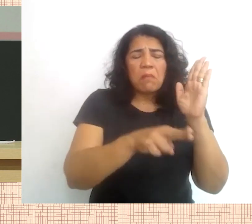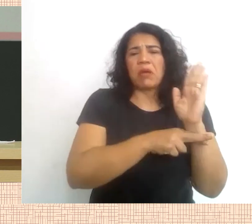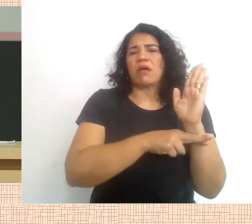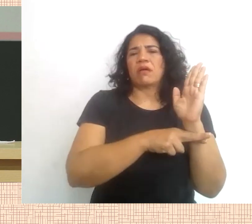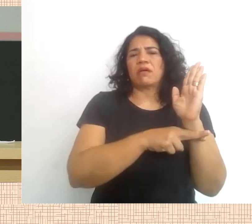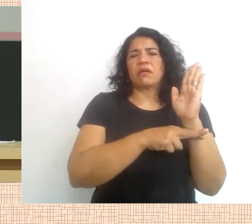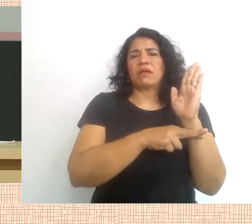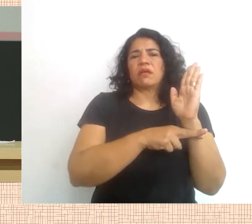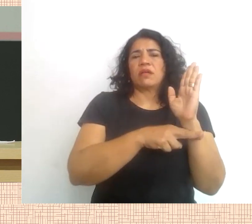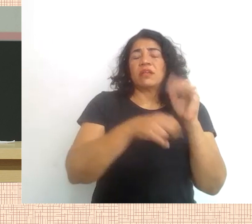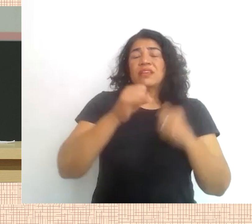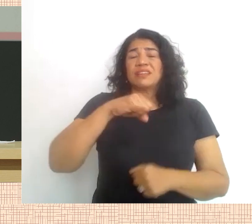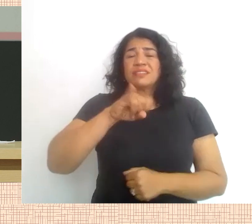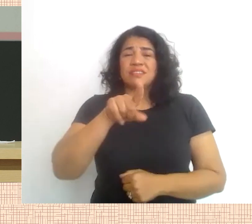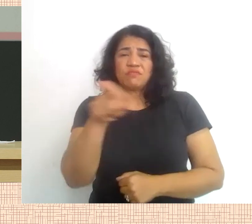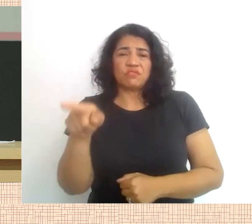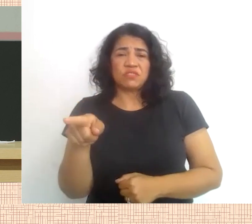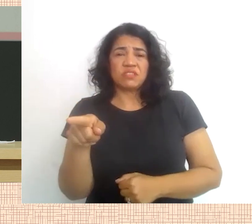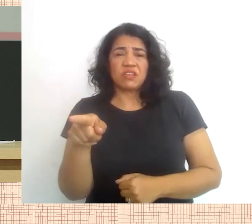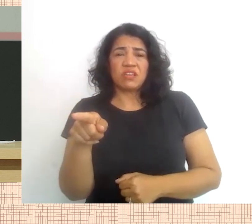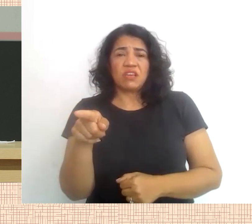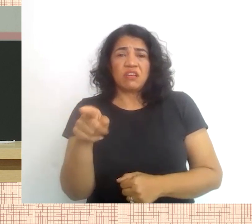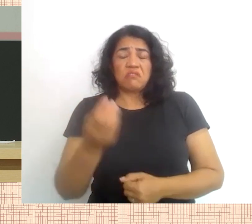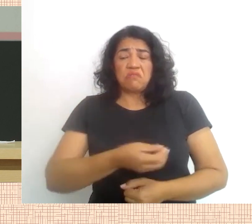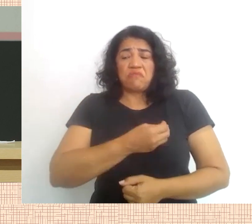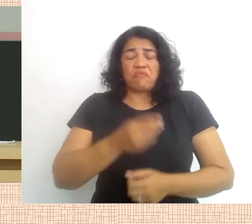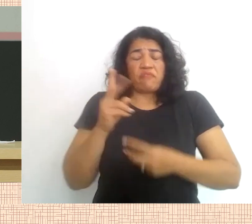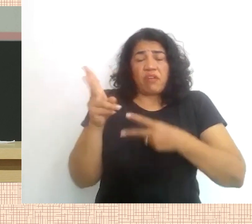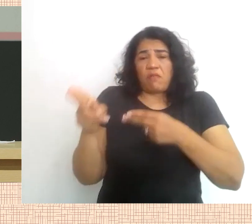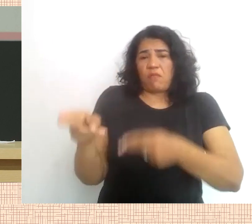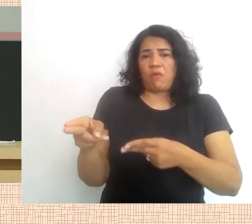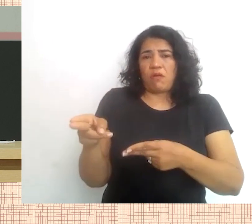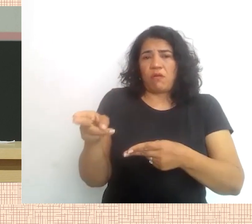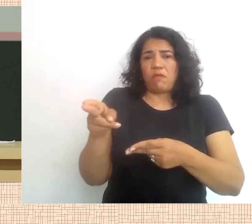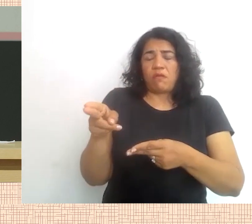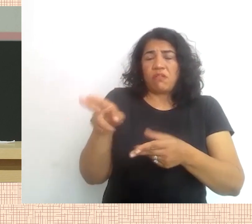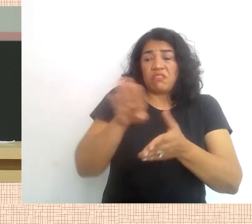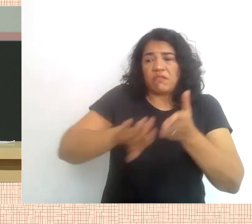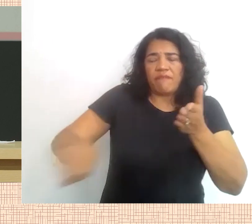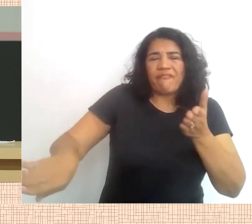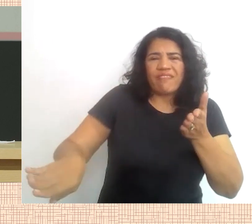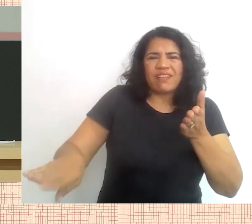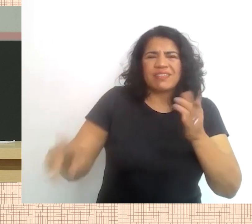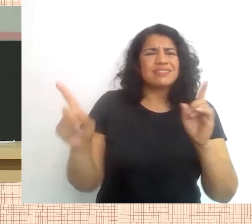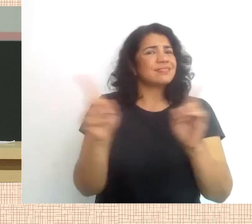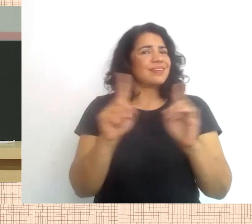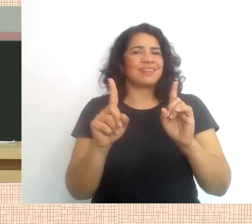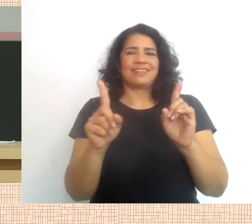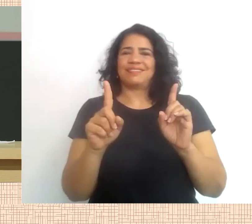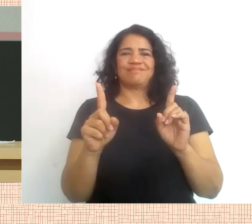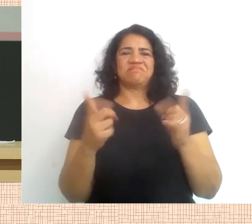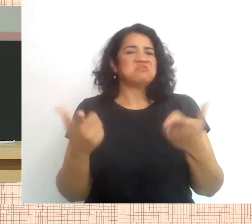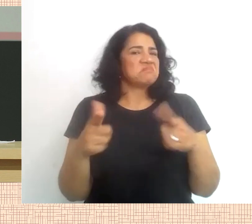Mas quem obriga as igrejas a estarem vinculadas conosco?